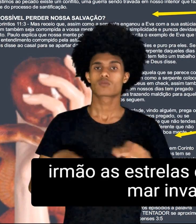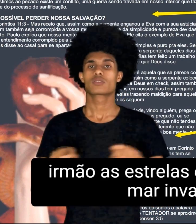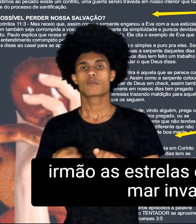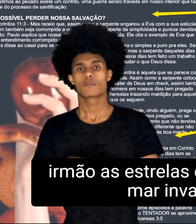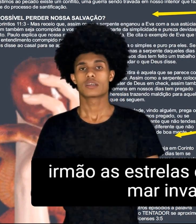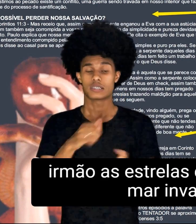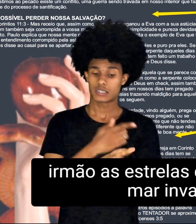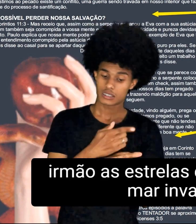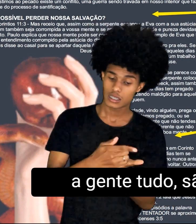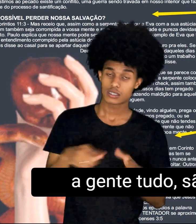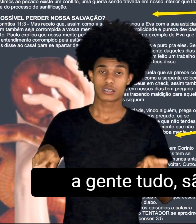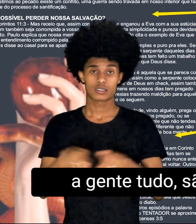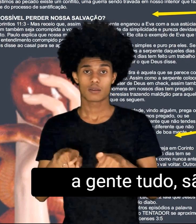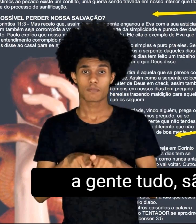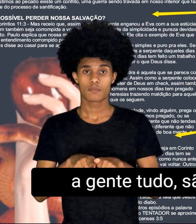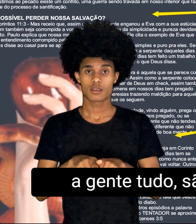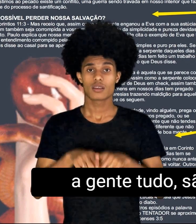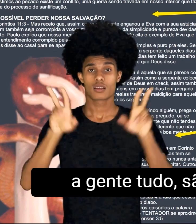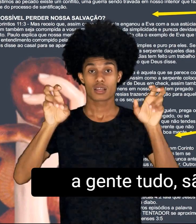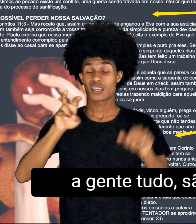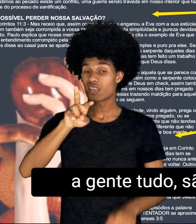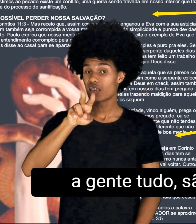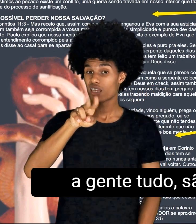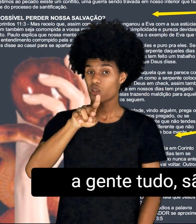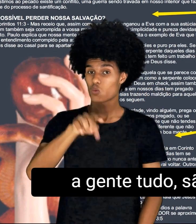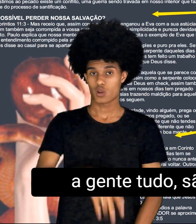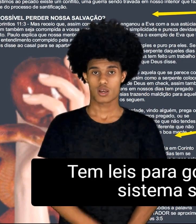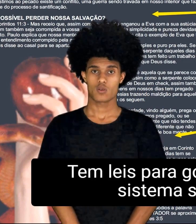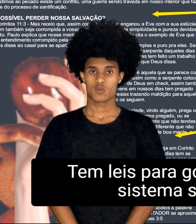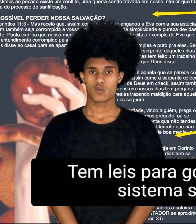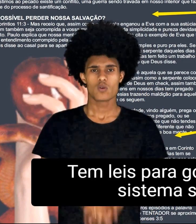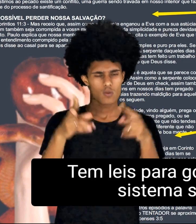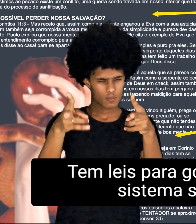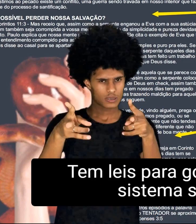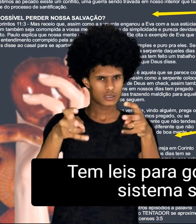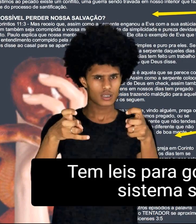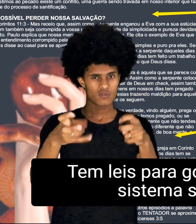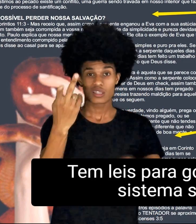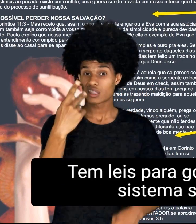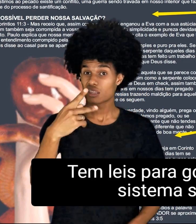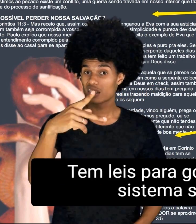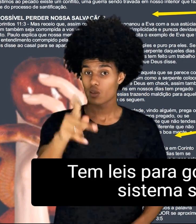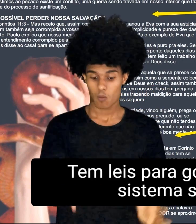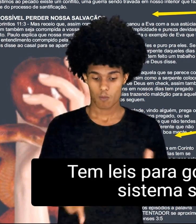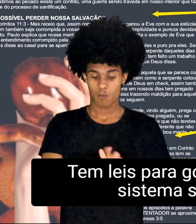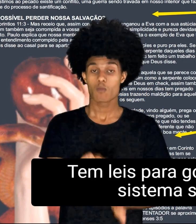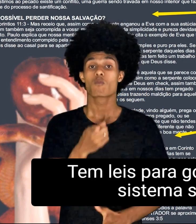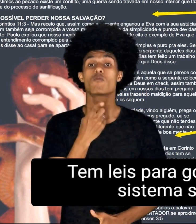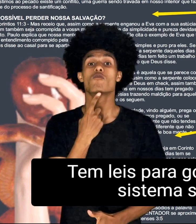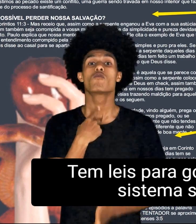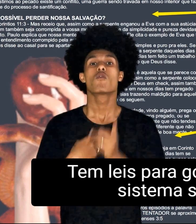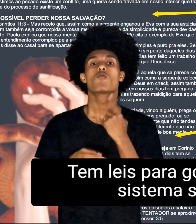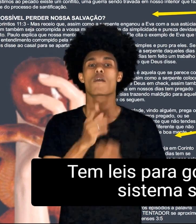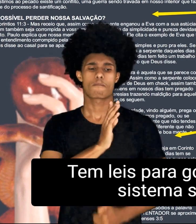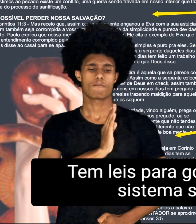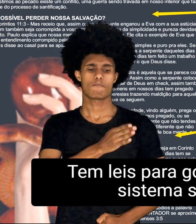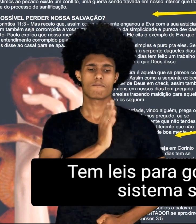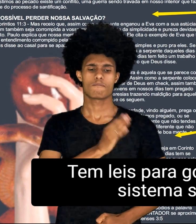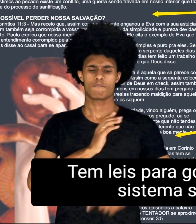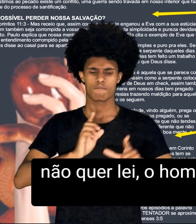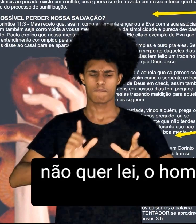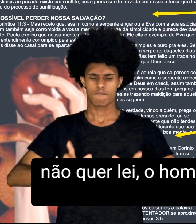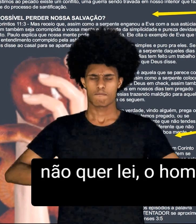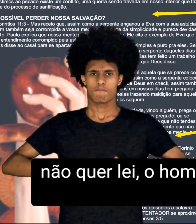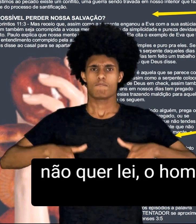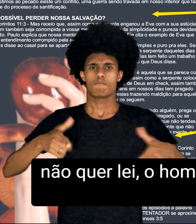mar invadia a terra e engolia a gente tudo. São leis que Deus criou, tá? Tem leis aí para governar todo o planeta e o sistema solar, mas o homem